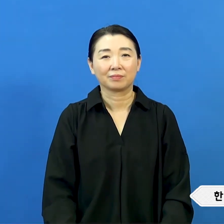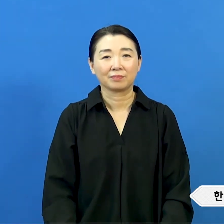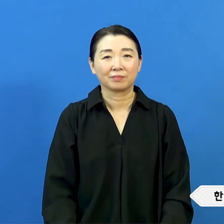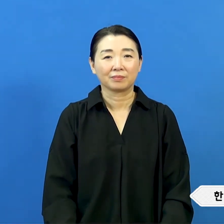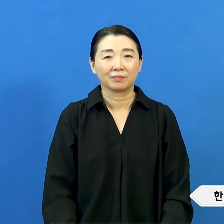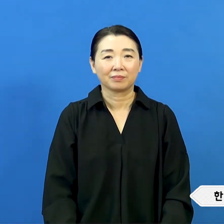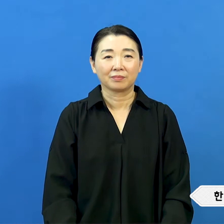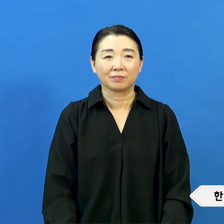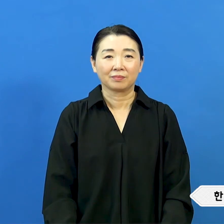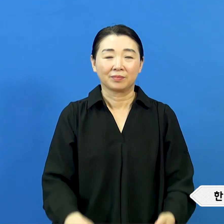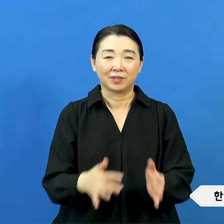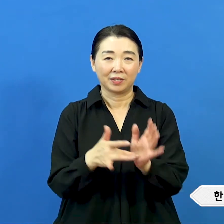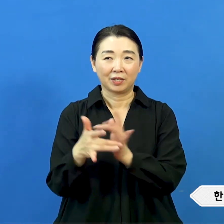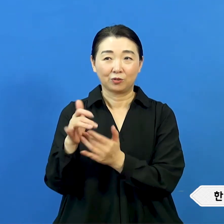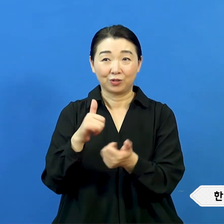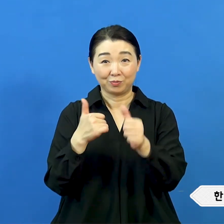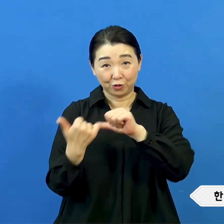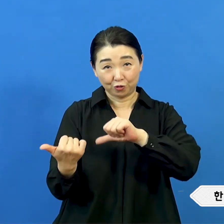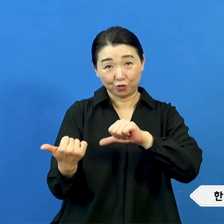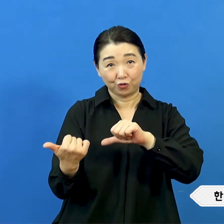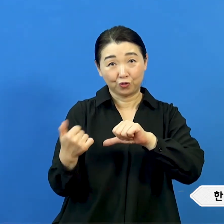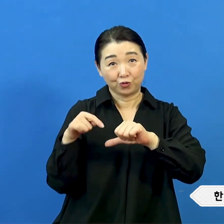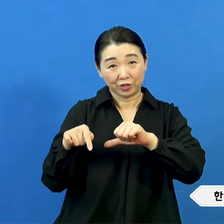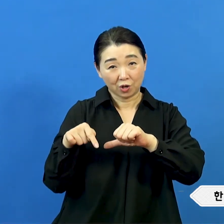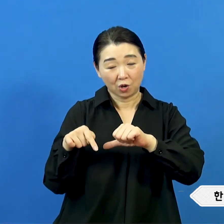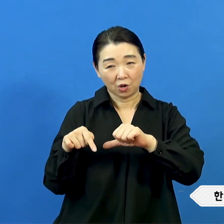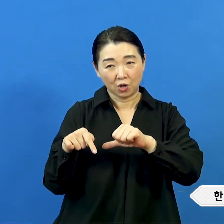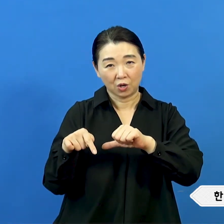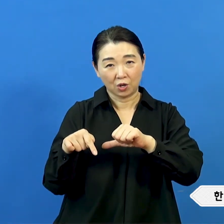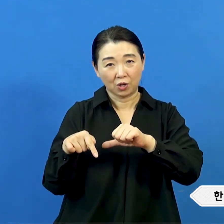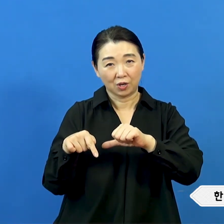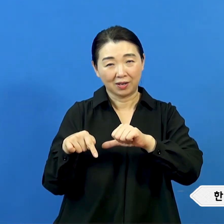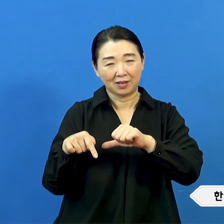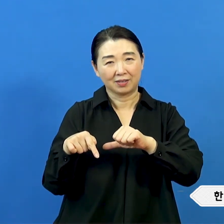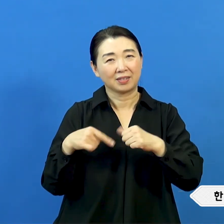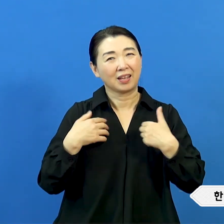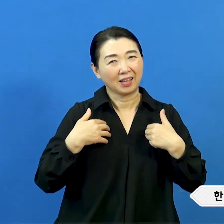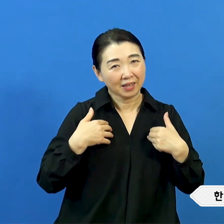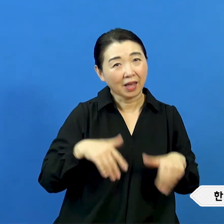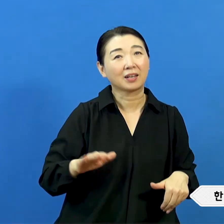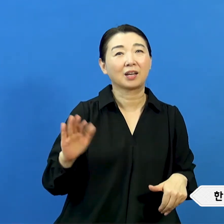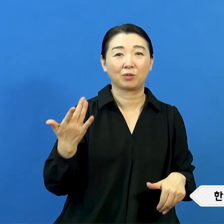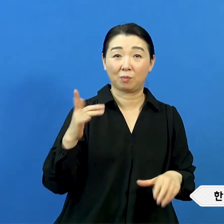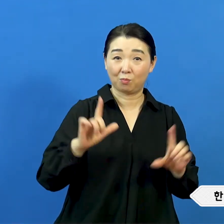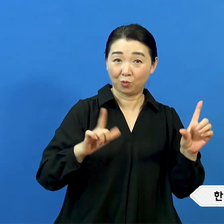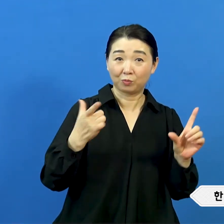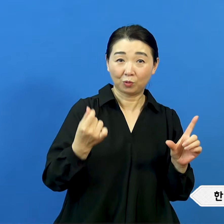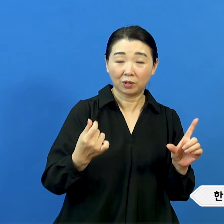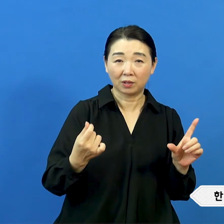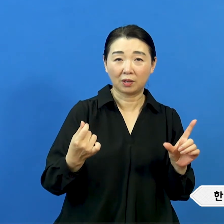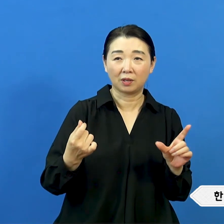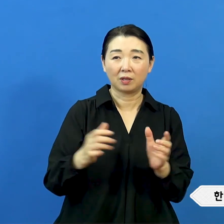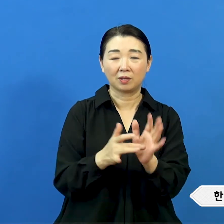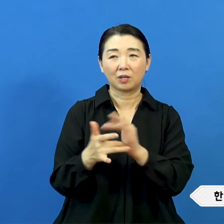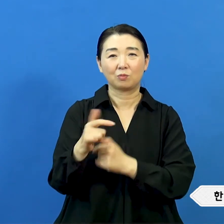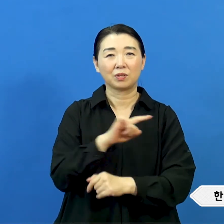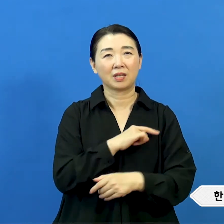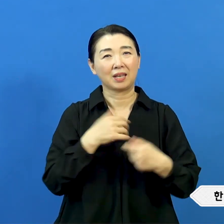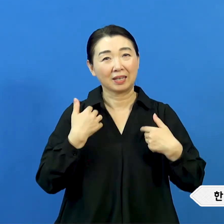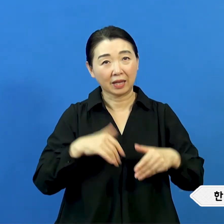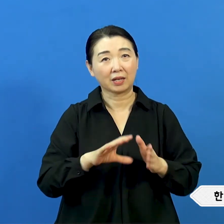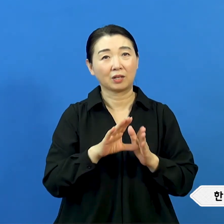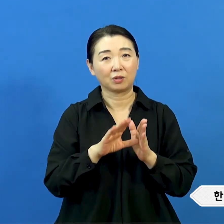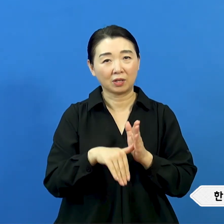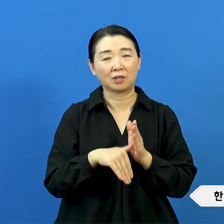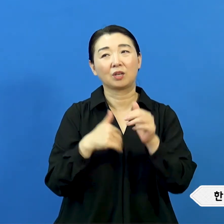말입니다. 예수님이 죽으신 것은 예수님이 가장 약하게 되신 것이죠. 가장 약하게